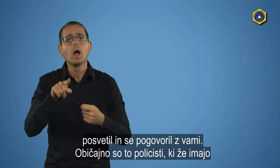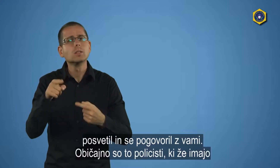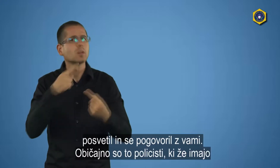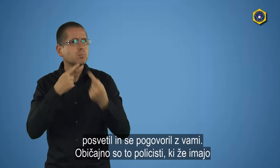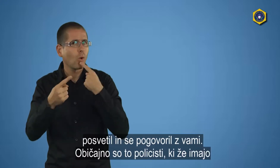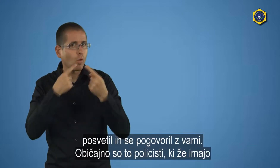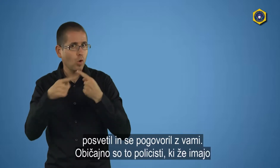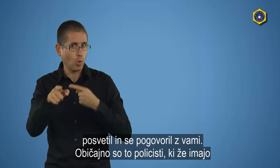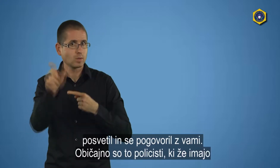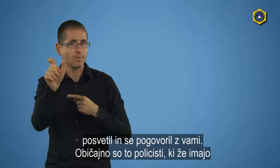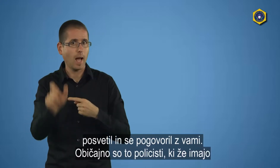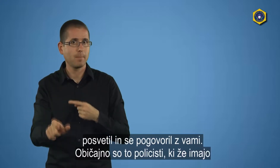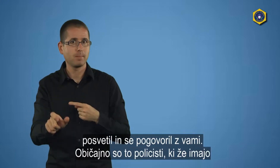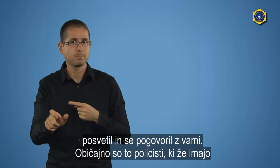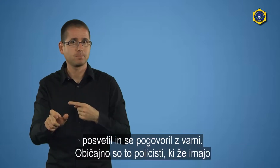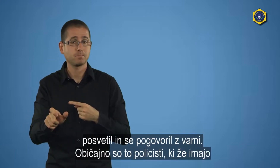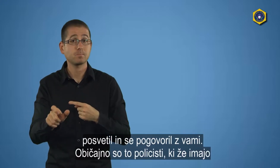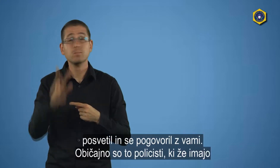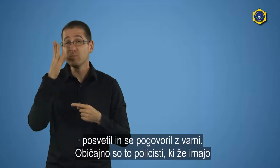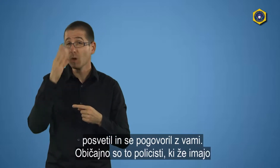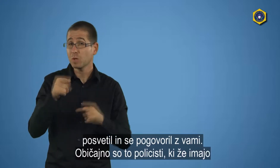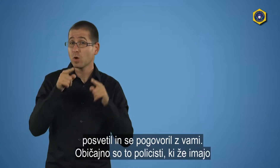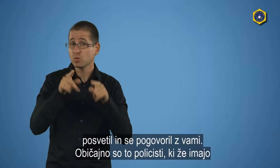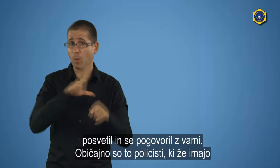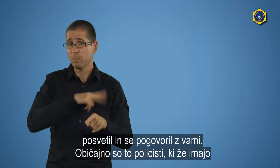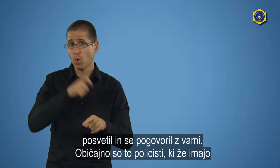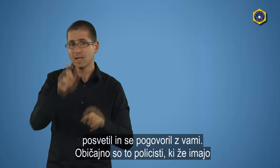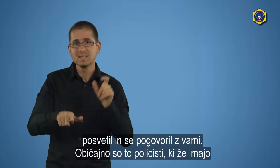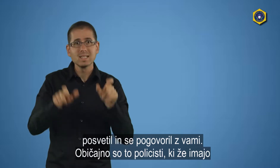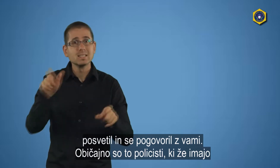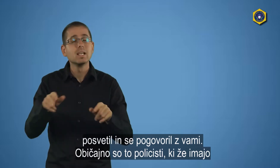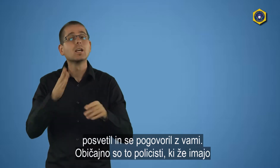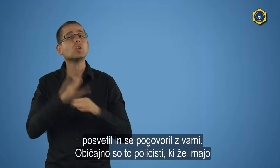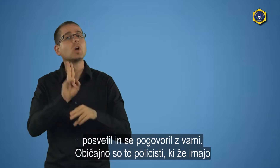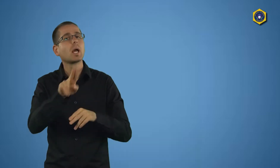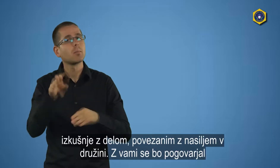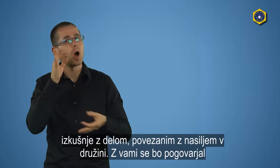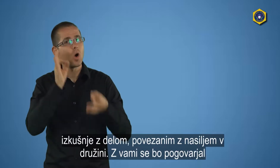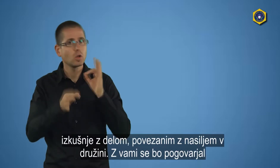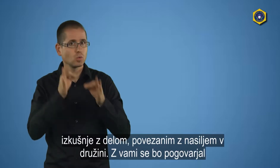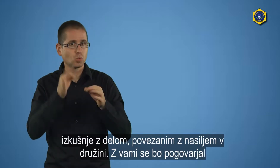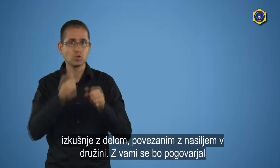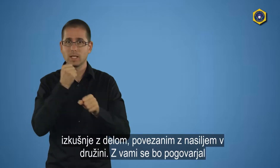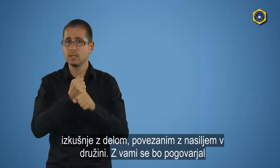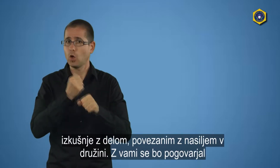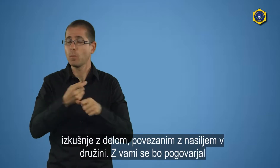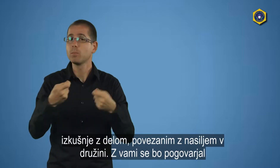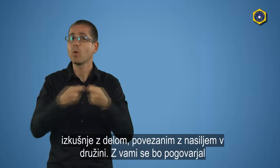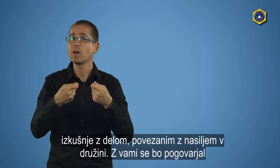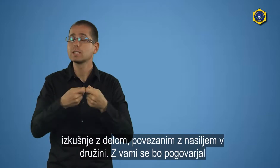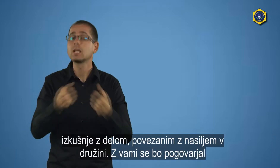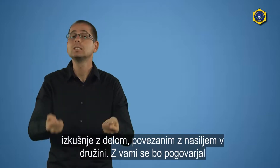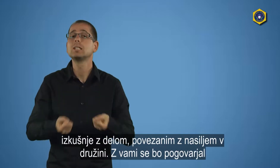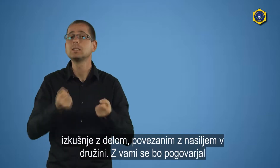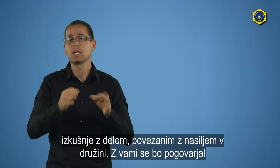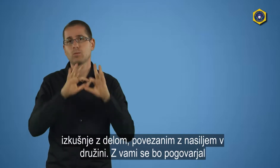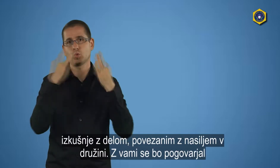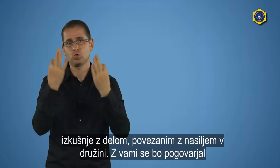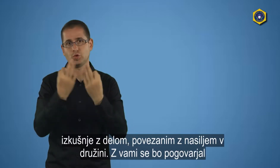se pogovoril z vami. Običajno so to policisti, ki že imajo izkušnje z delom, povezanim z nasiljem v